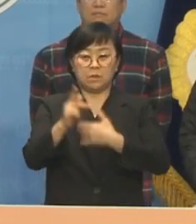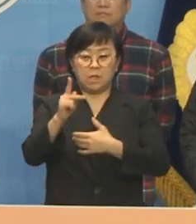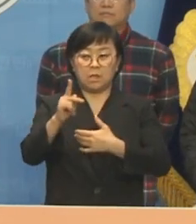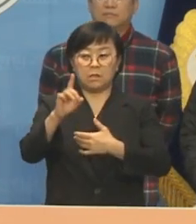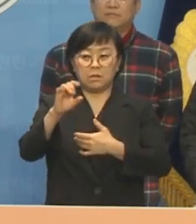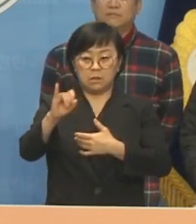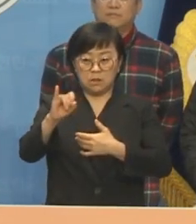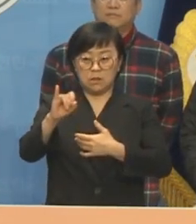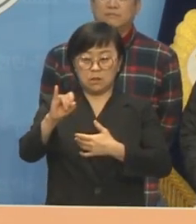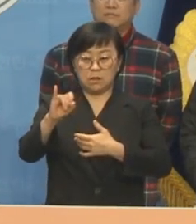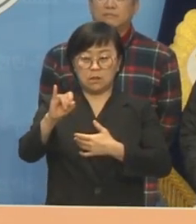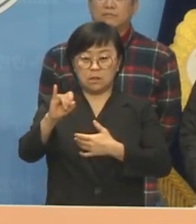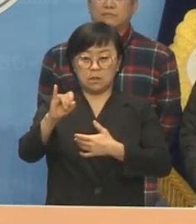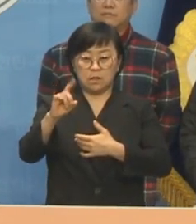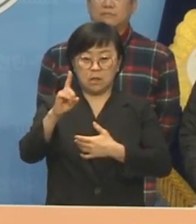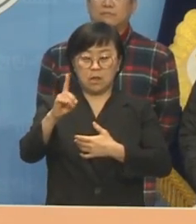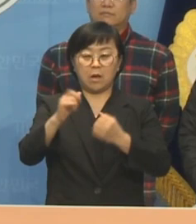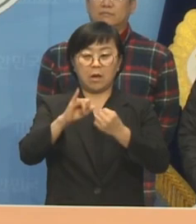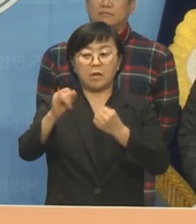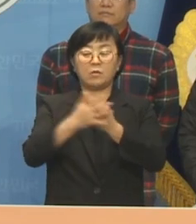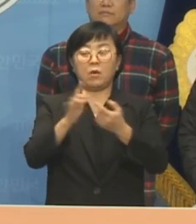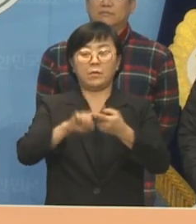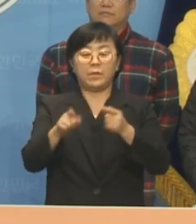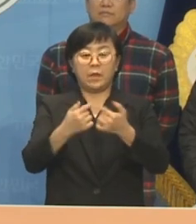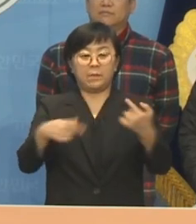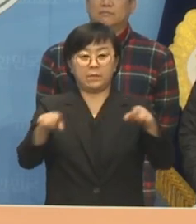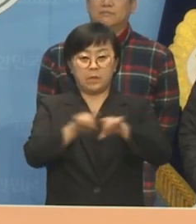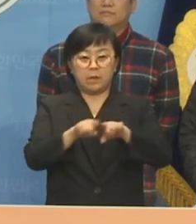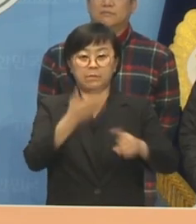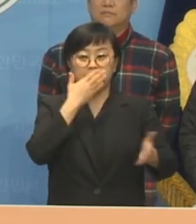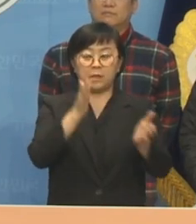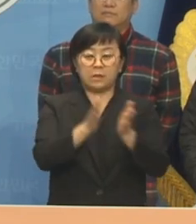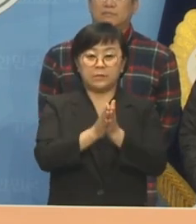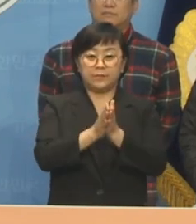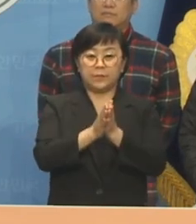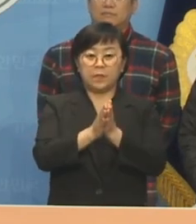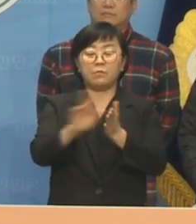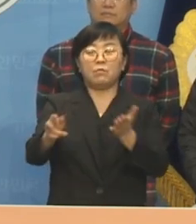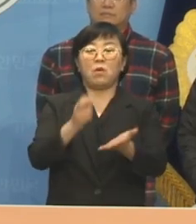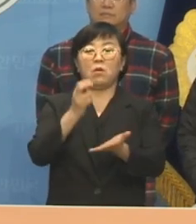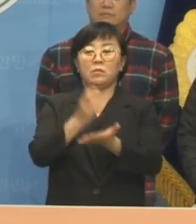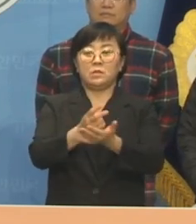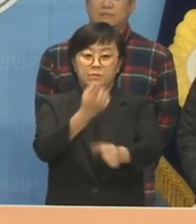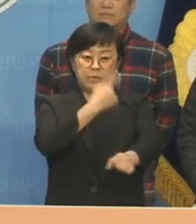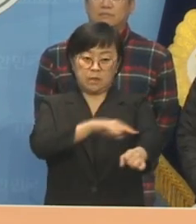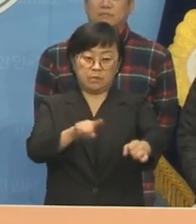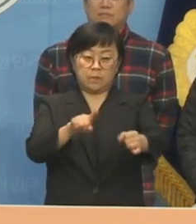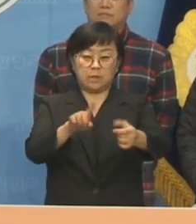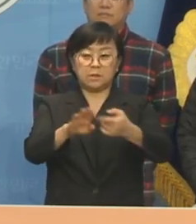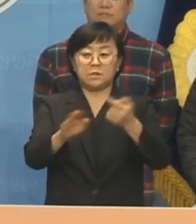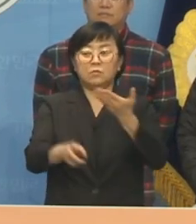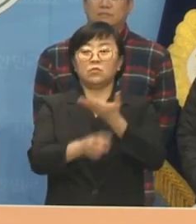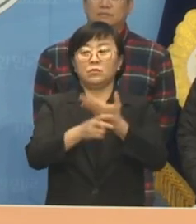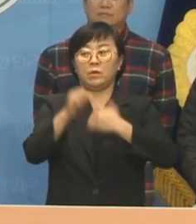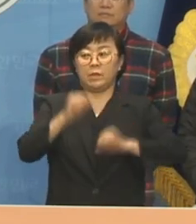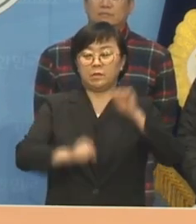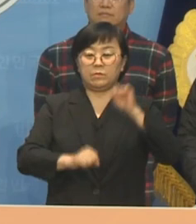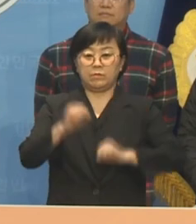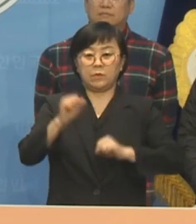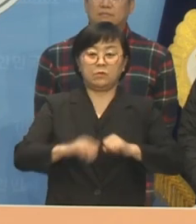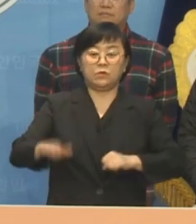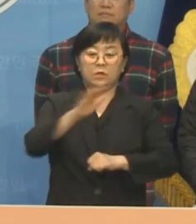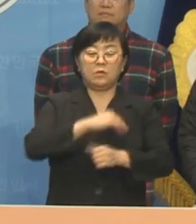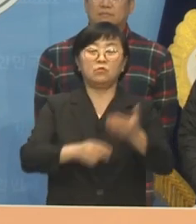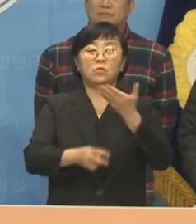KDI와 KD 솔루션과 공모했습니다. 이는 실정법을 무력화하는 초유의 불법 행위입니다. 이에